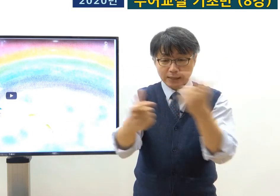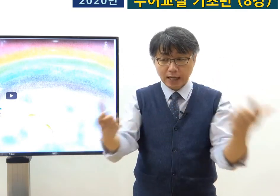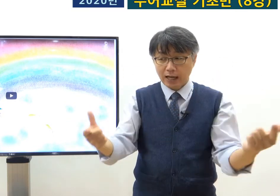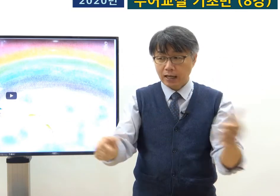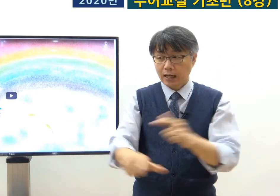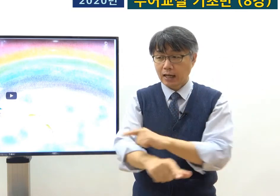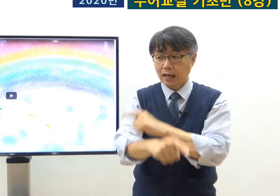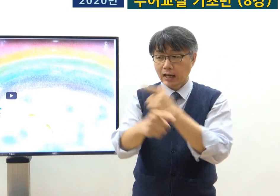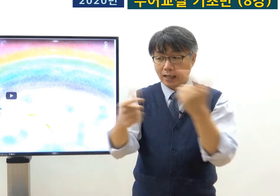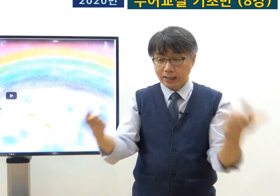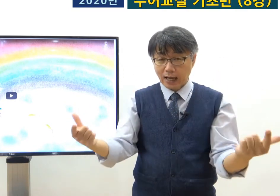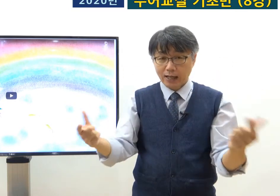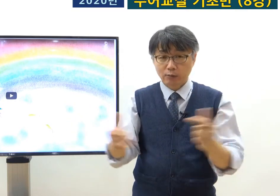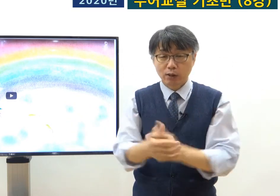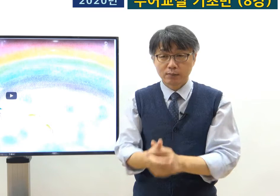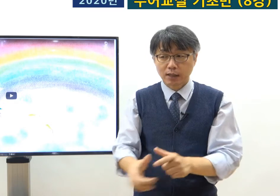아니다. 않다. 똑같습니다.